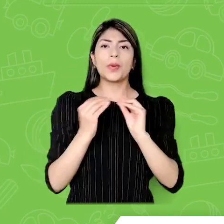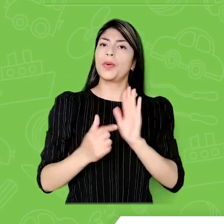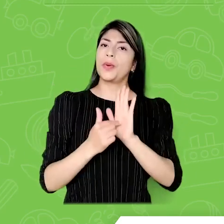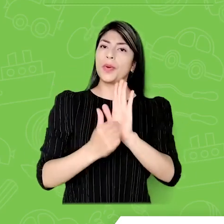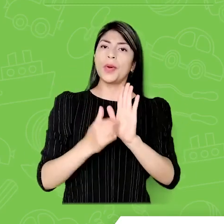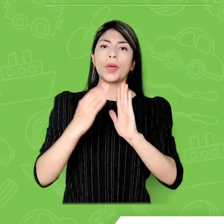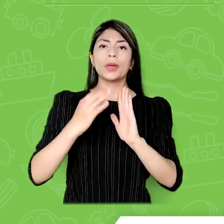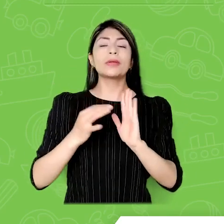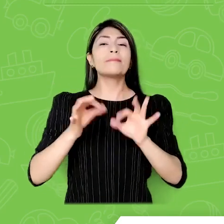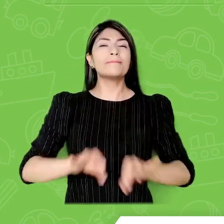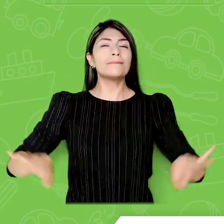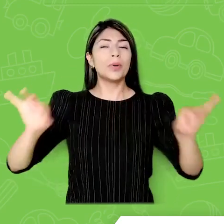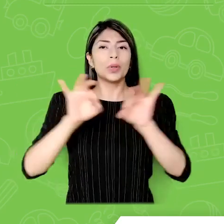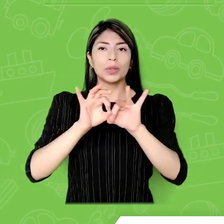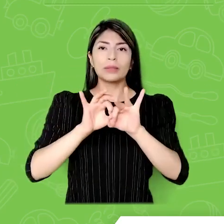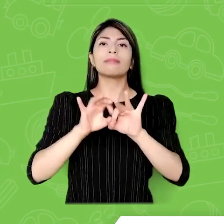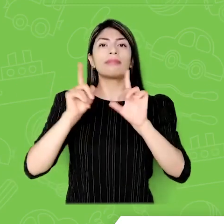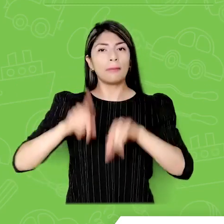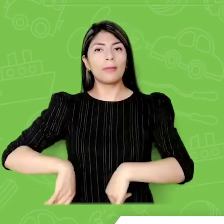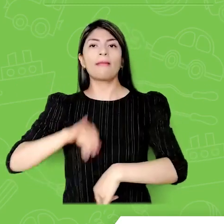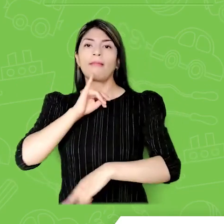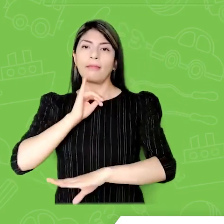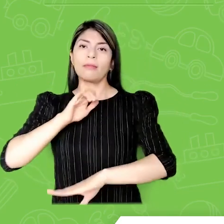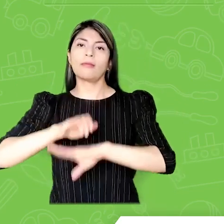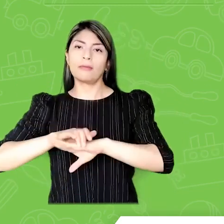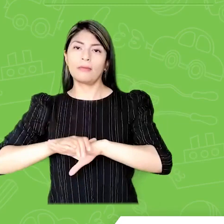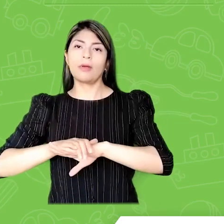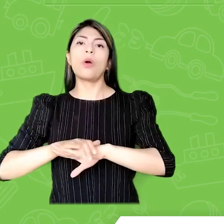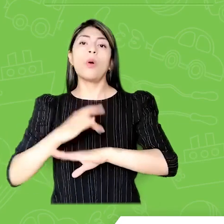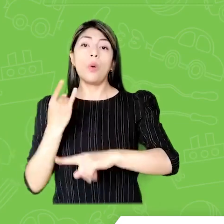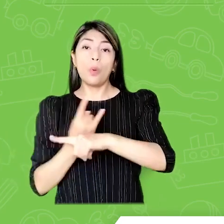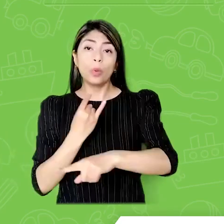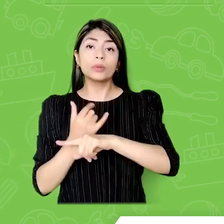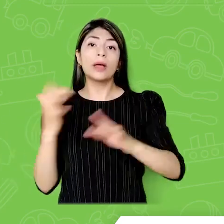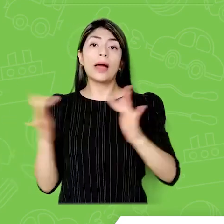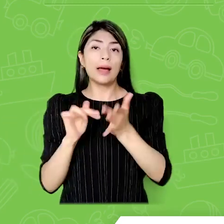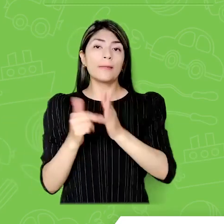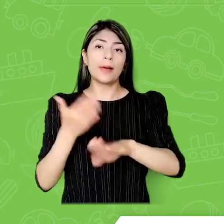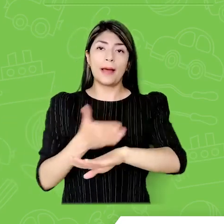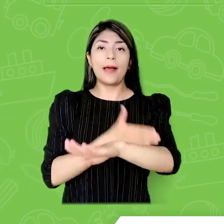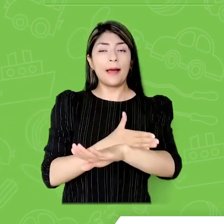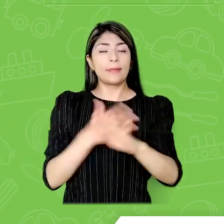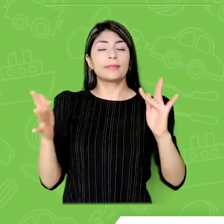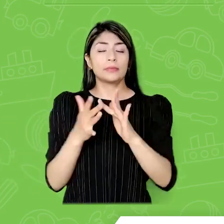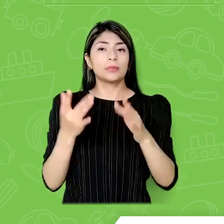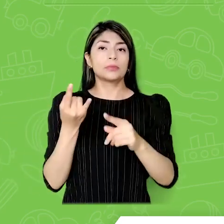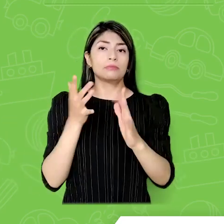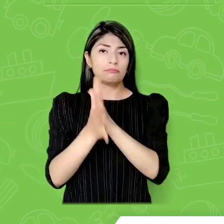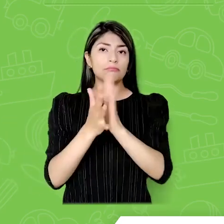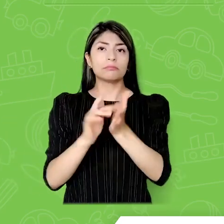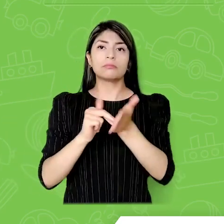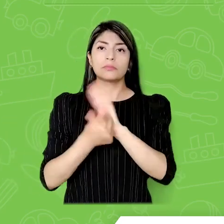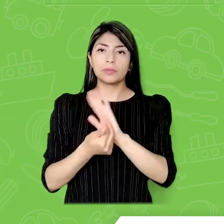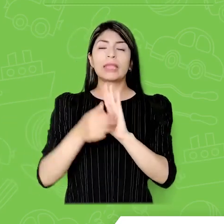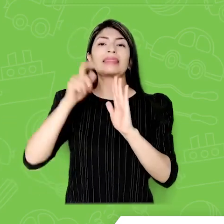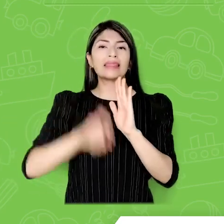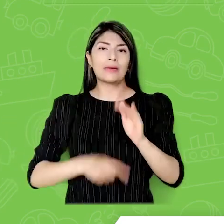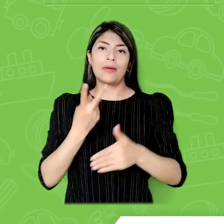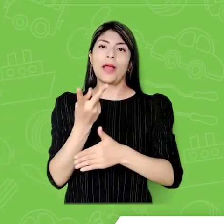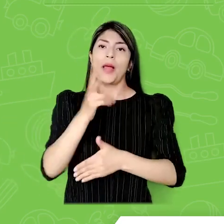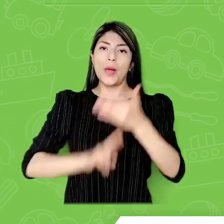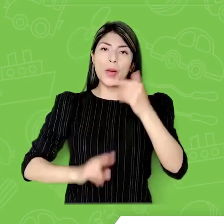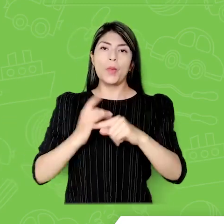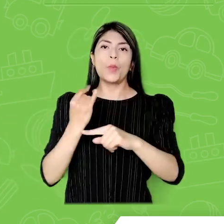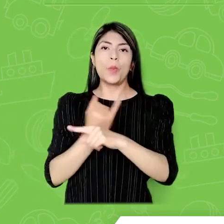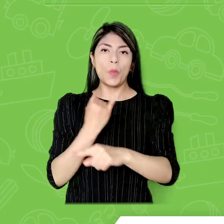se refiere este parágrafo, la acreditación del mismo se debe realizar mediante examen de validación con la Secretaría de Educación